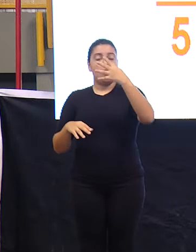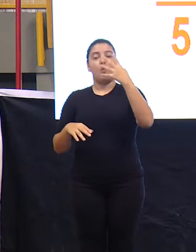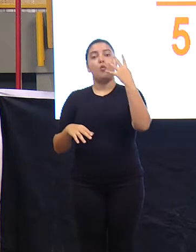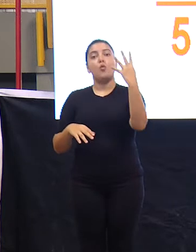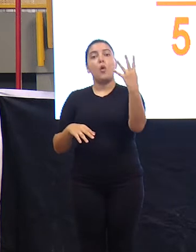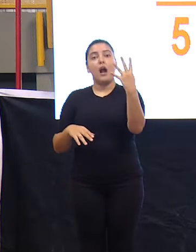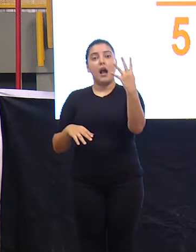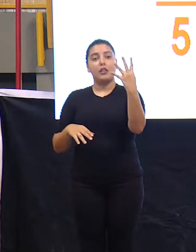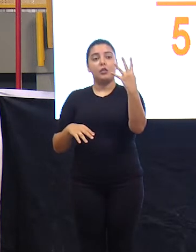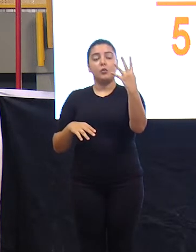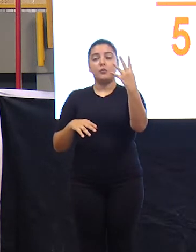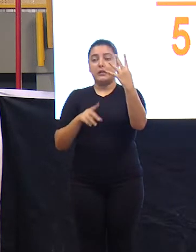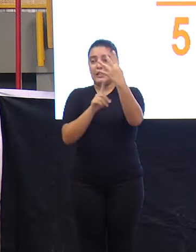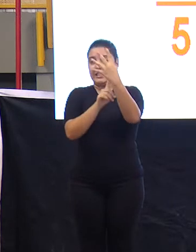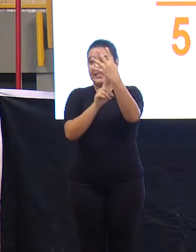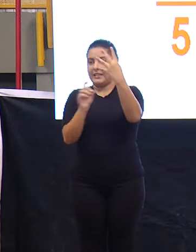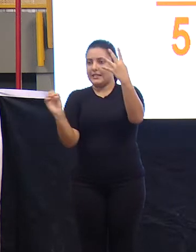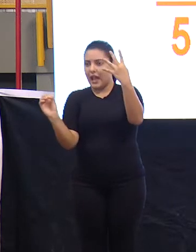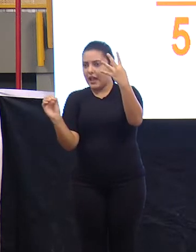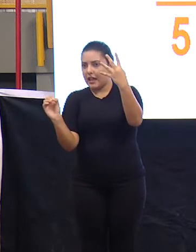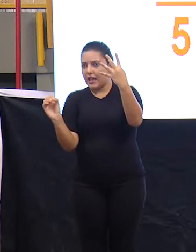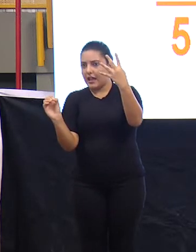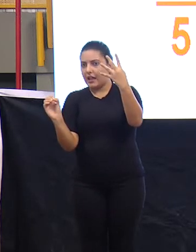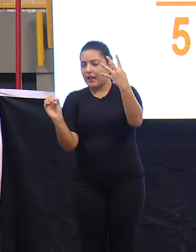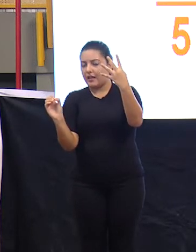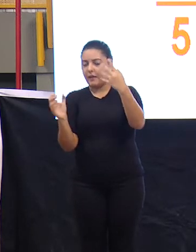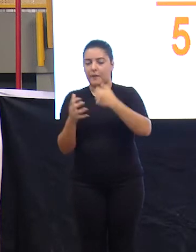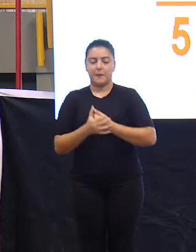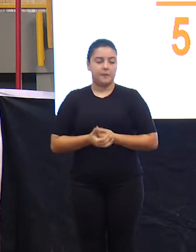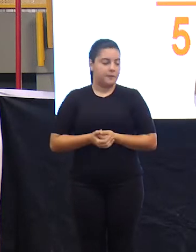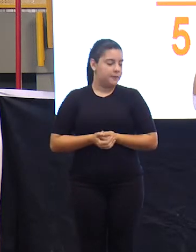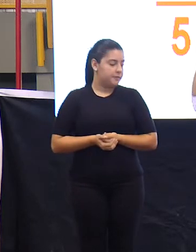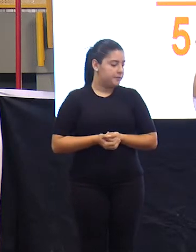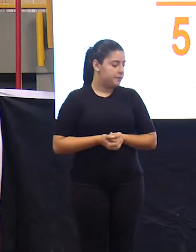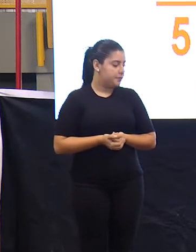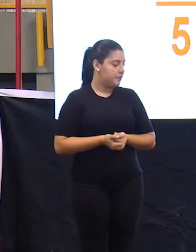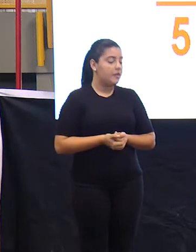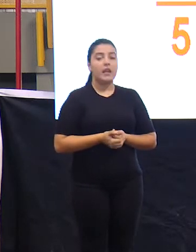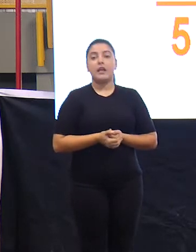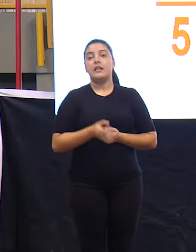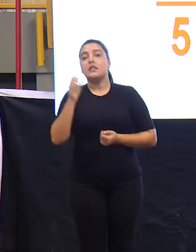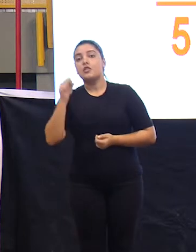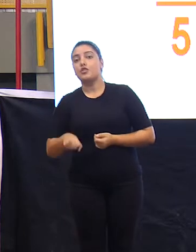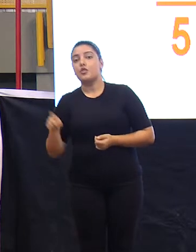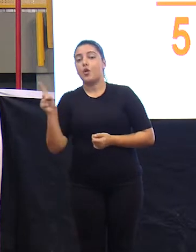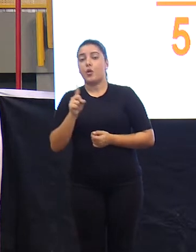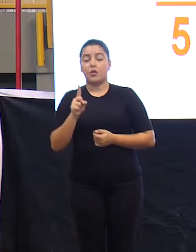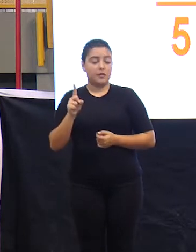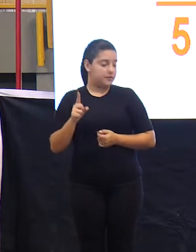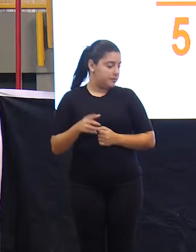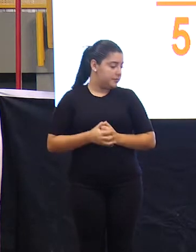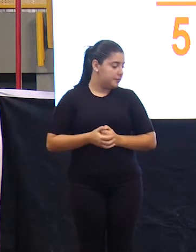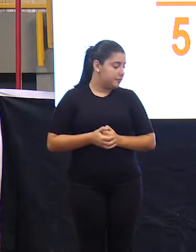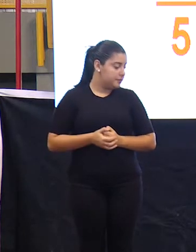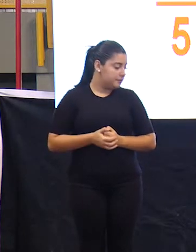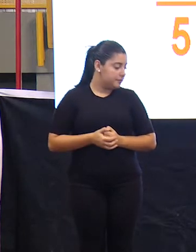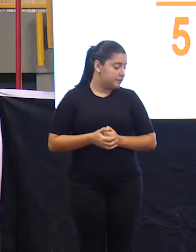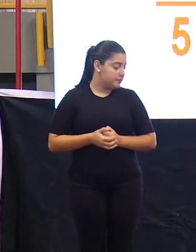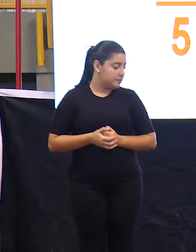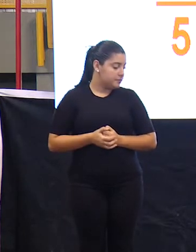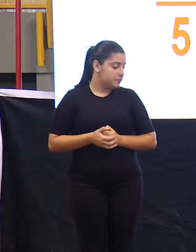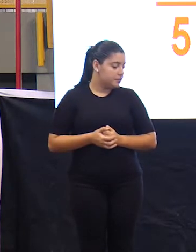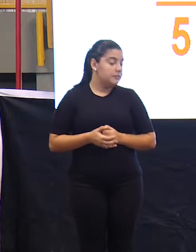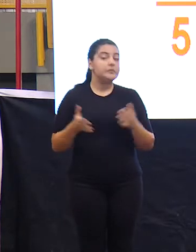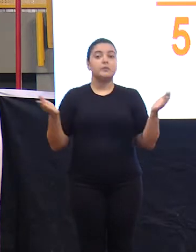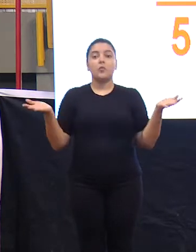pedaços de um total de 100? Ou 4 pedaços de um total de 10? Sim ou não? Sim. Então,